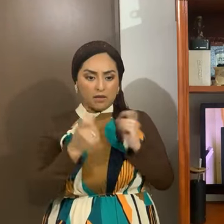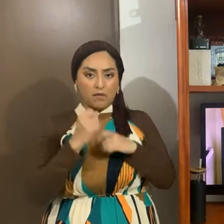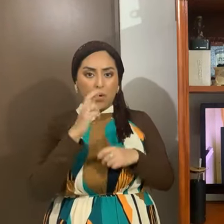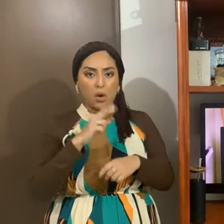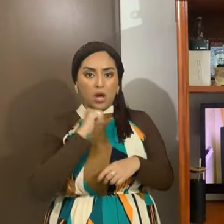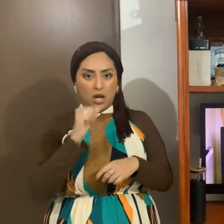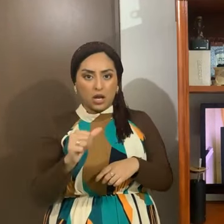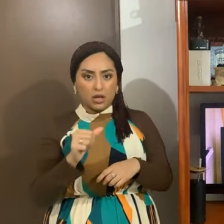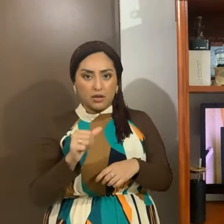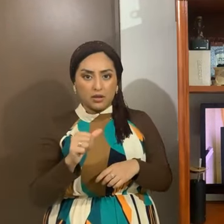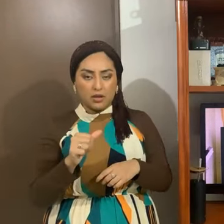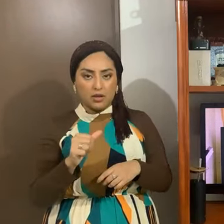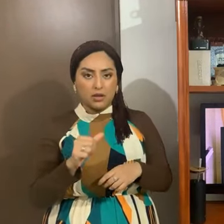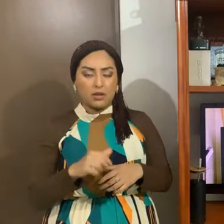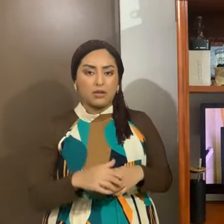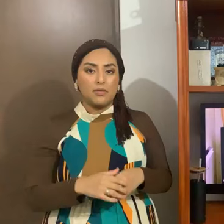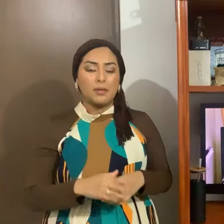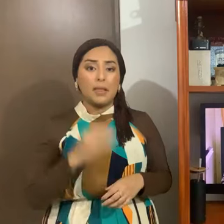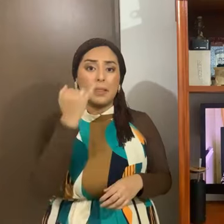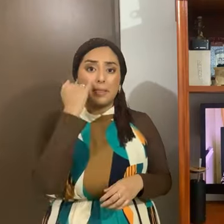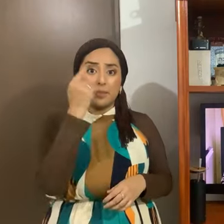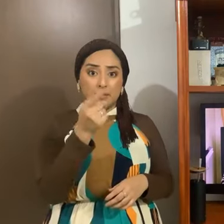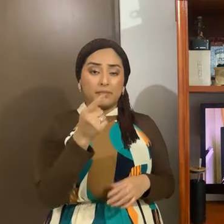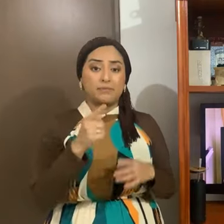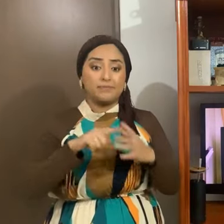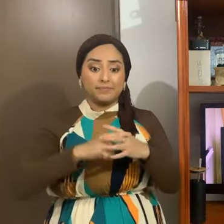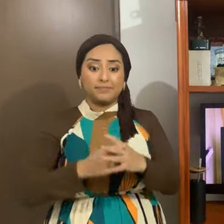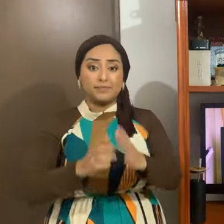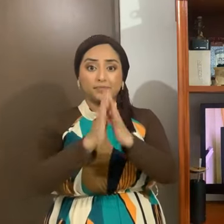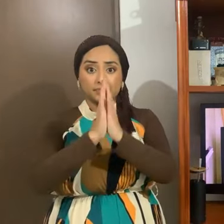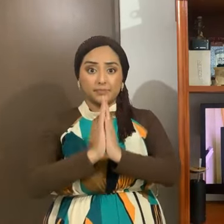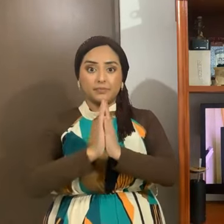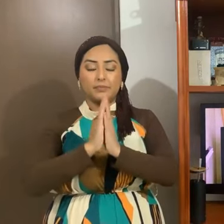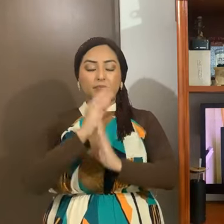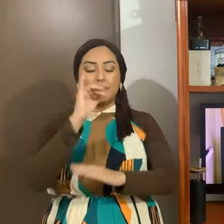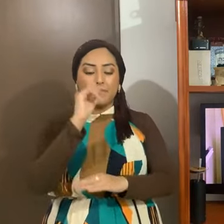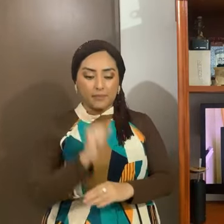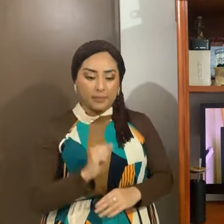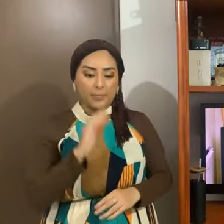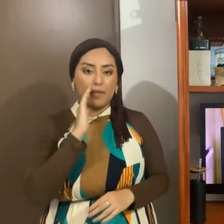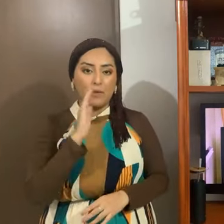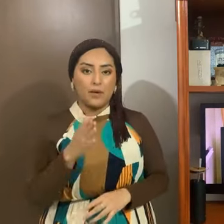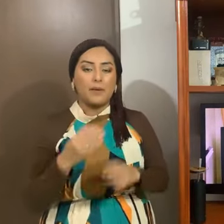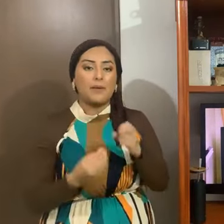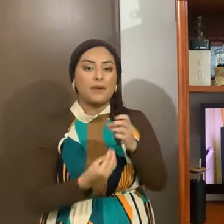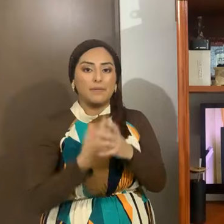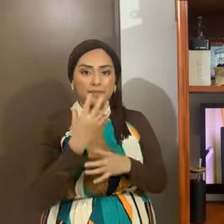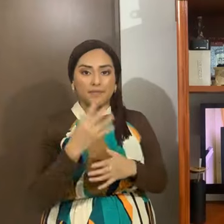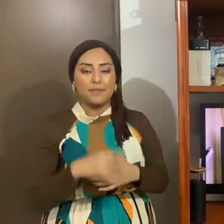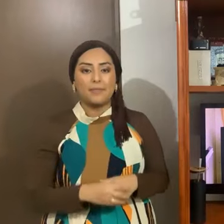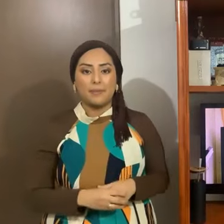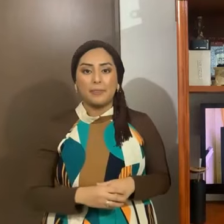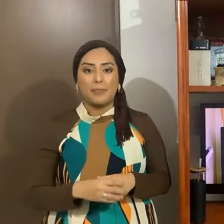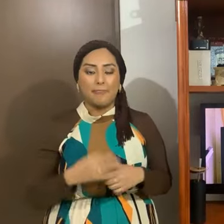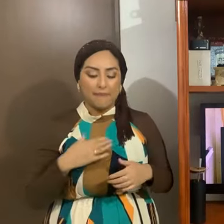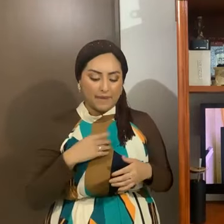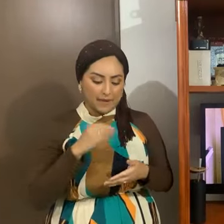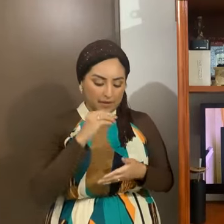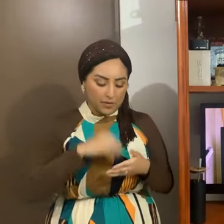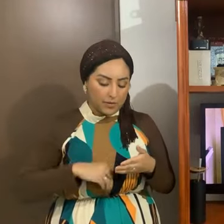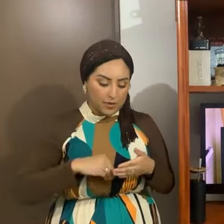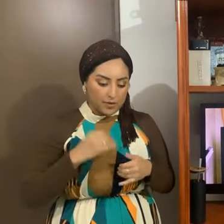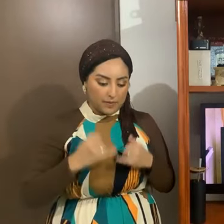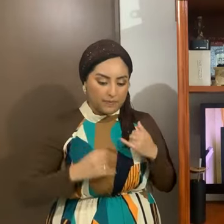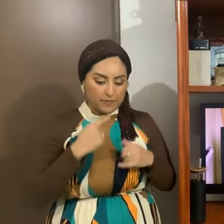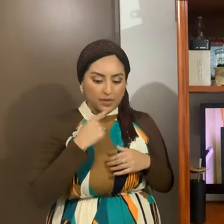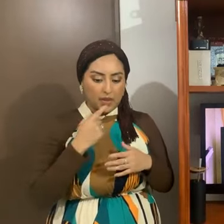no? ¿Nos dio resultados? Créanme, si ustedes empiezan a orar así, claro que va a dar resultado. Entonces yo aquí finalmente lo anoté en mis